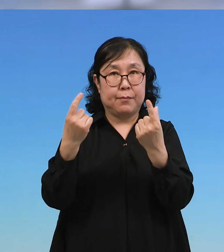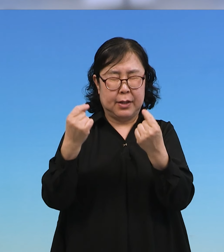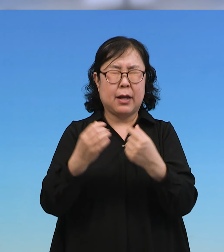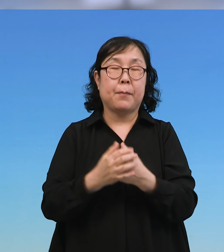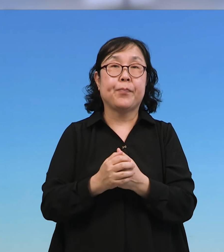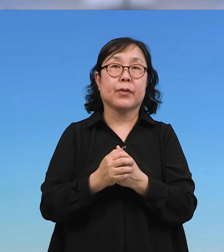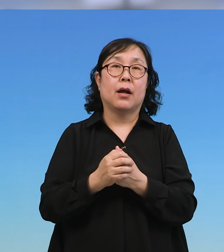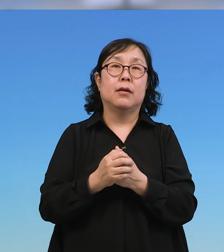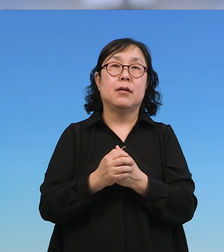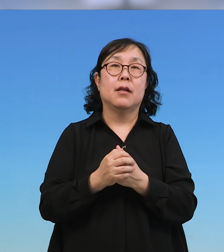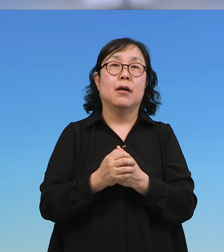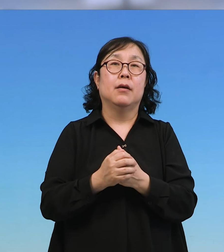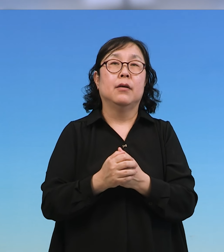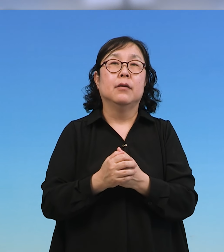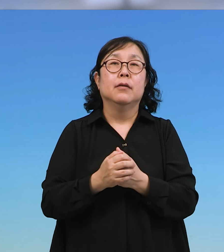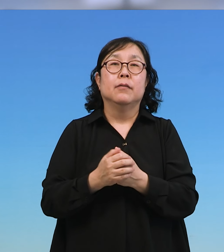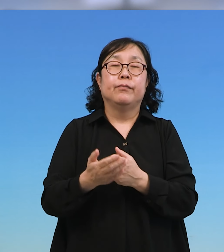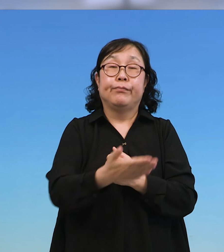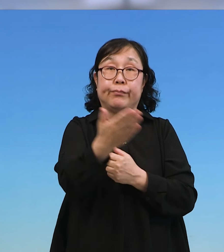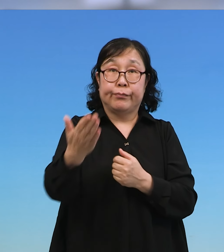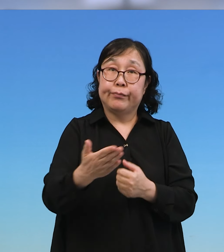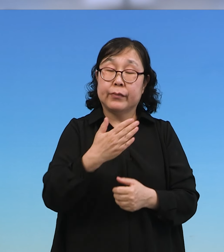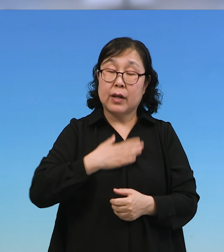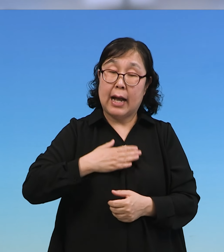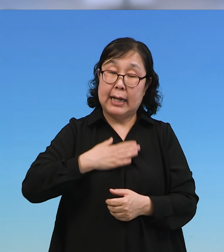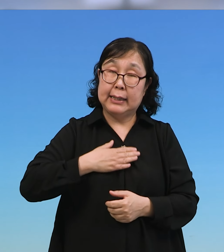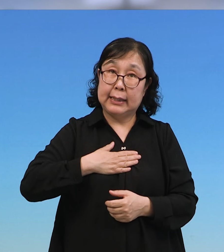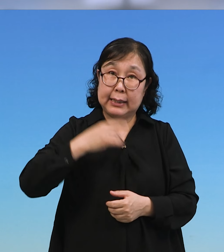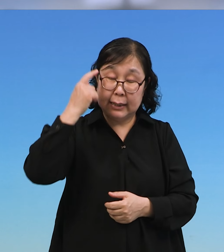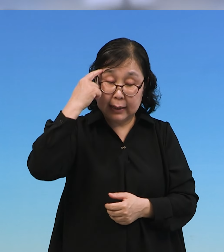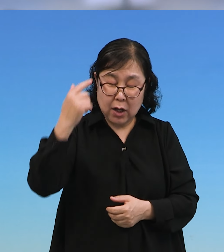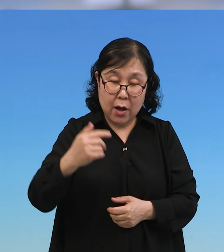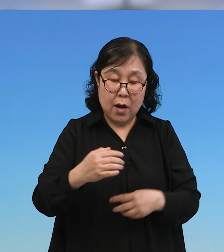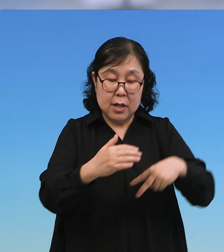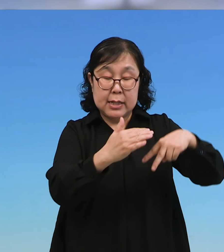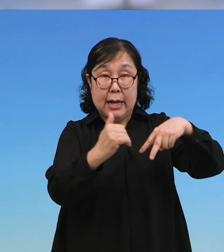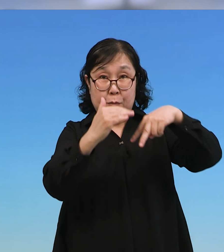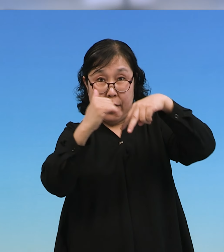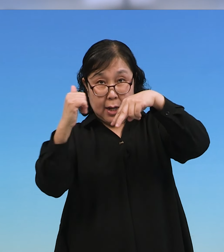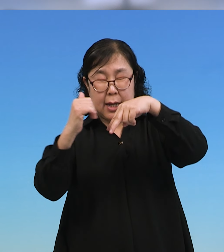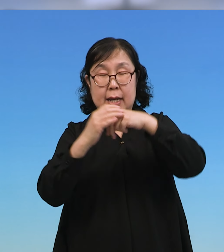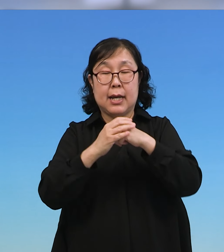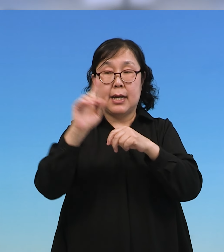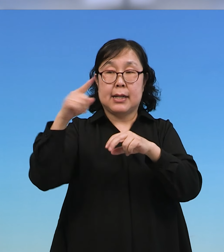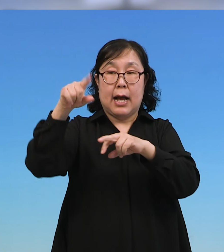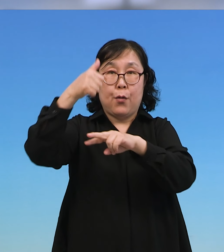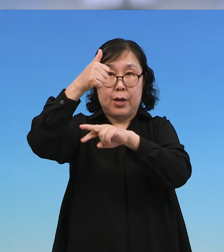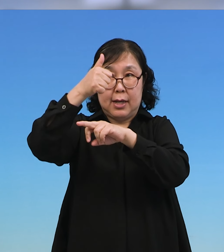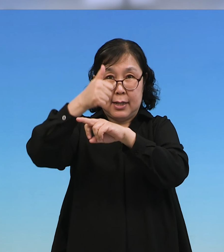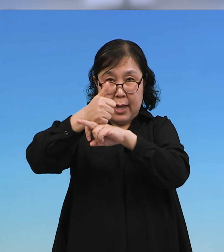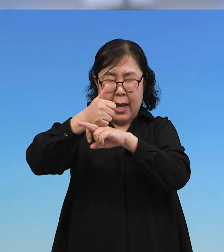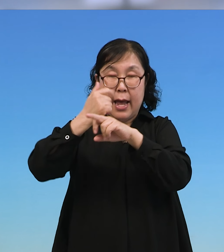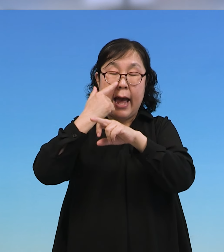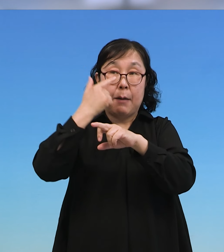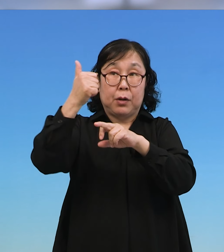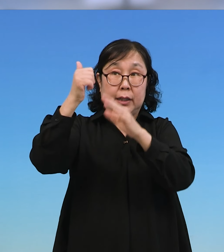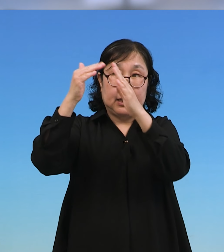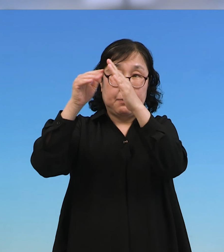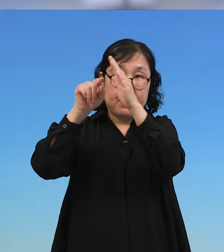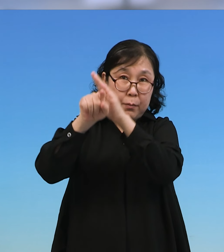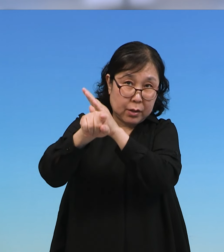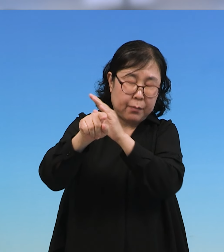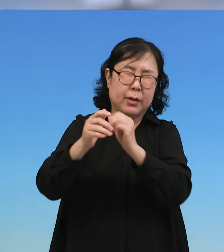여러분 다 아시는 그 사건 아시죠? 선지자 사무엘이 다윗의 아버지 이새의 집을